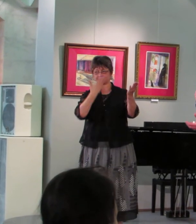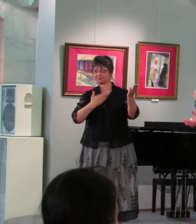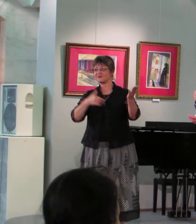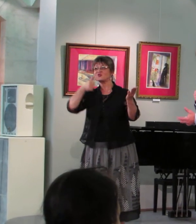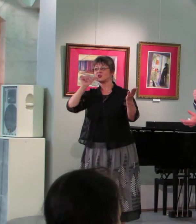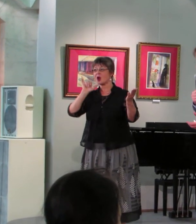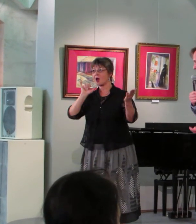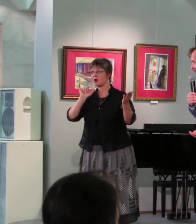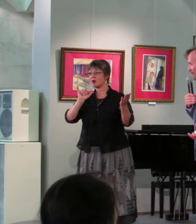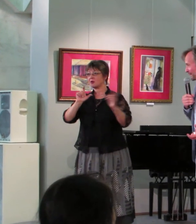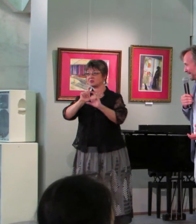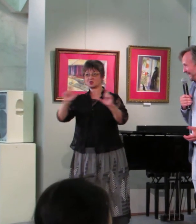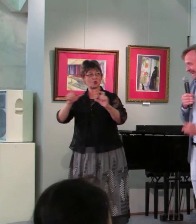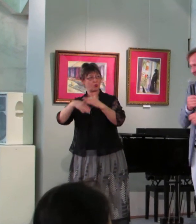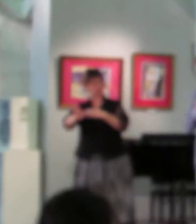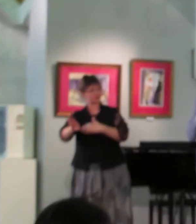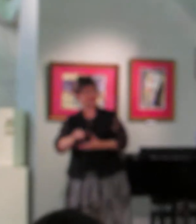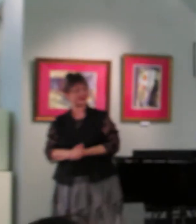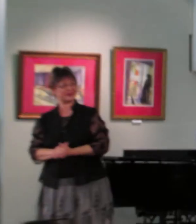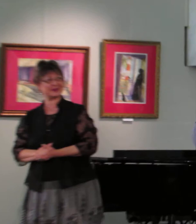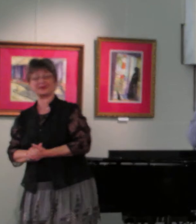мы вчера встали со школьной парты.